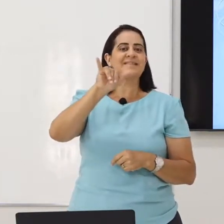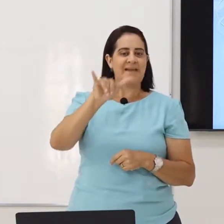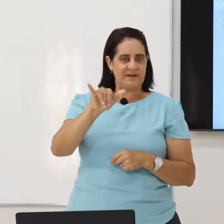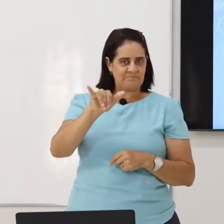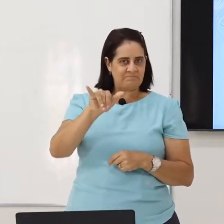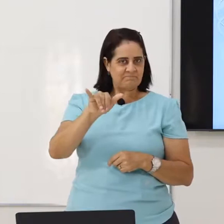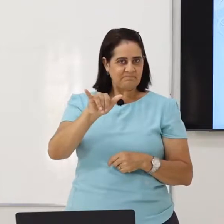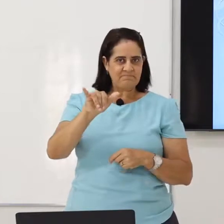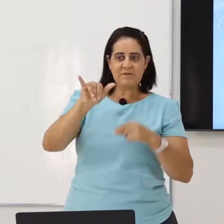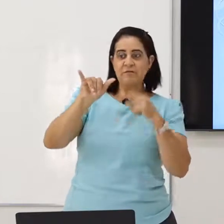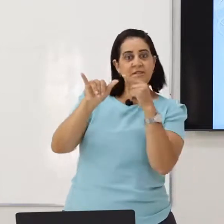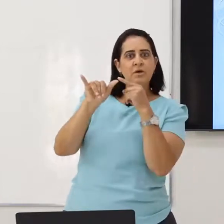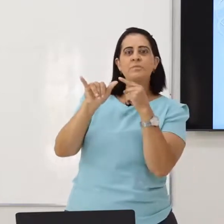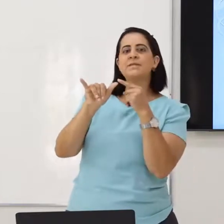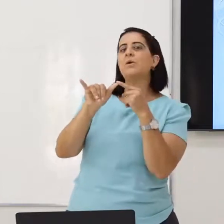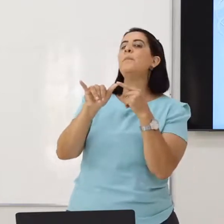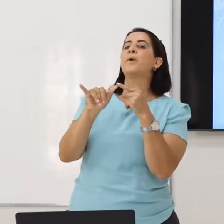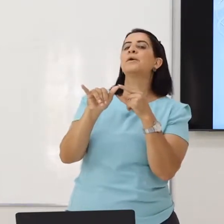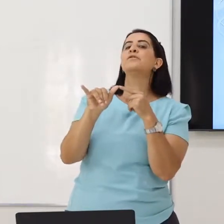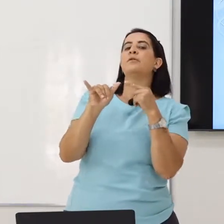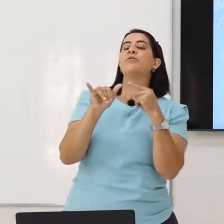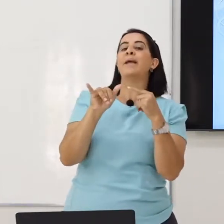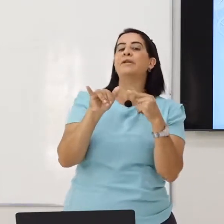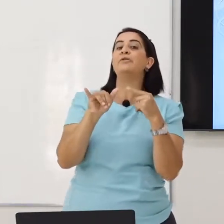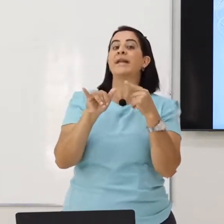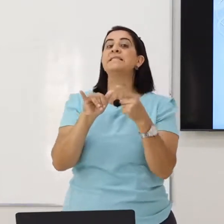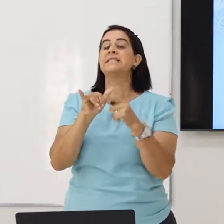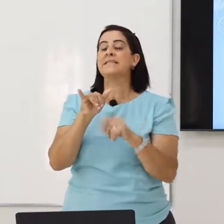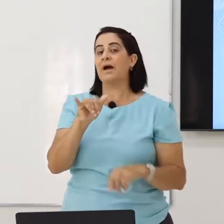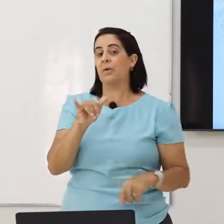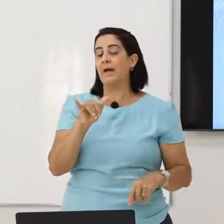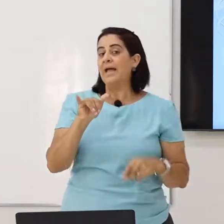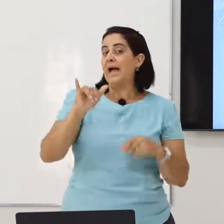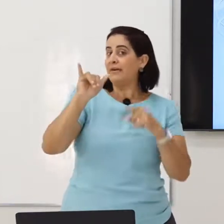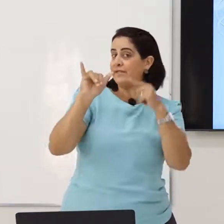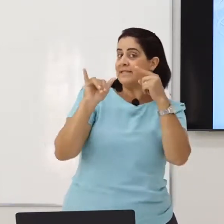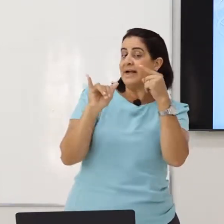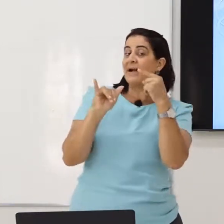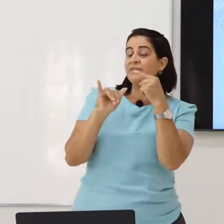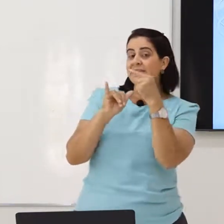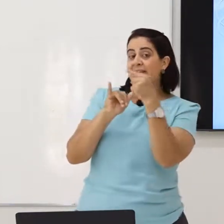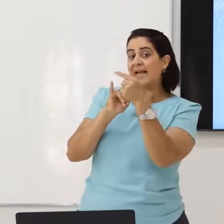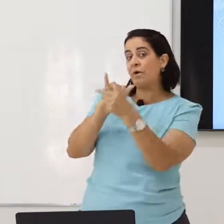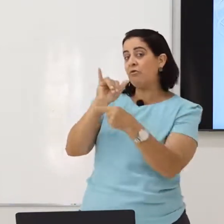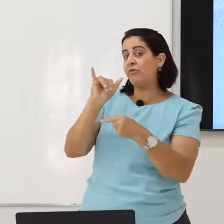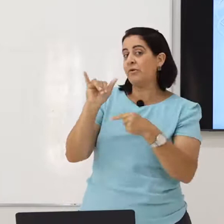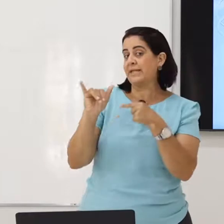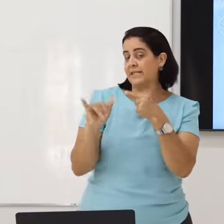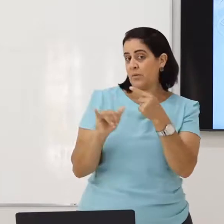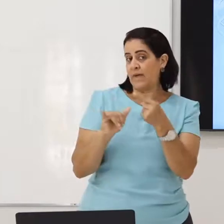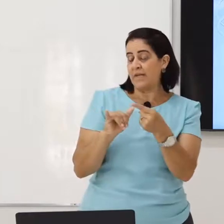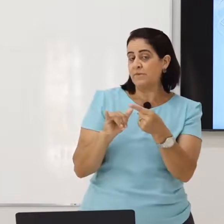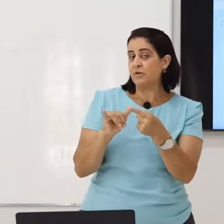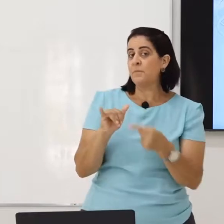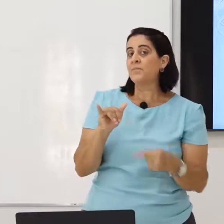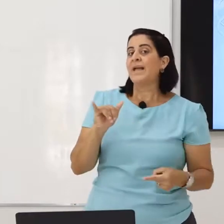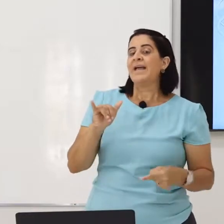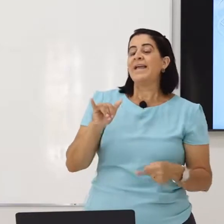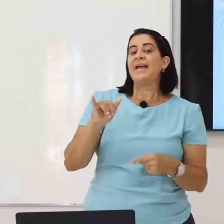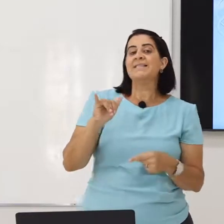avisar. Veja como se comporta o movimento nesse sinal. Avisar é configuração em Y e ele